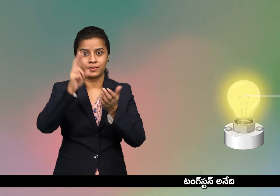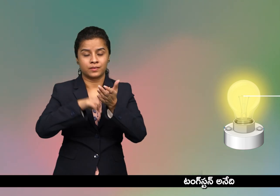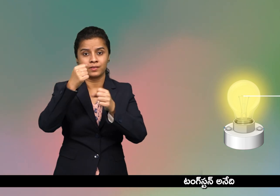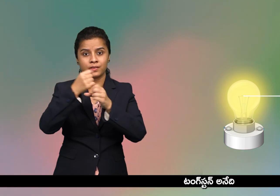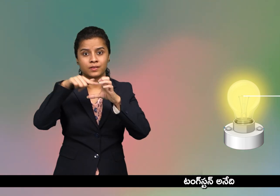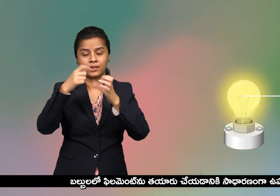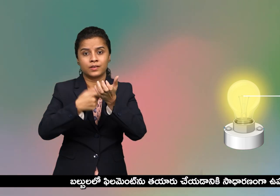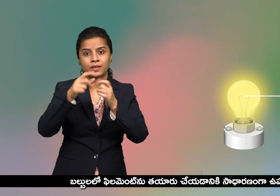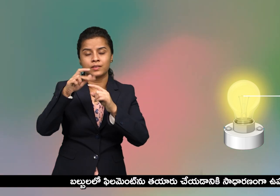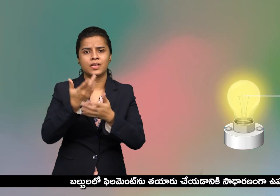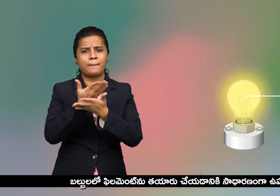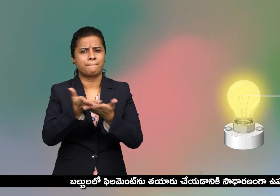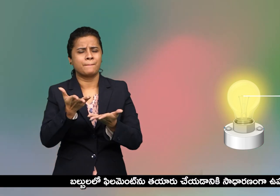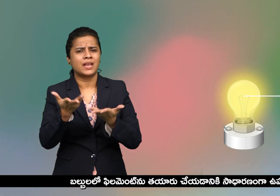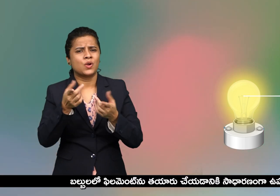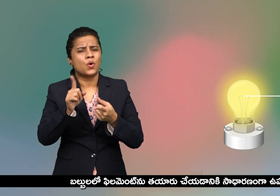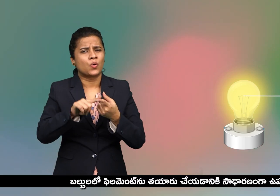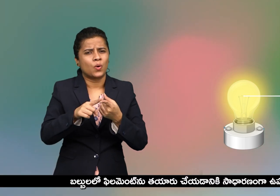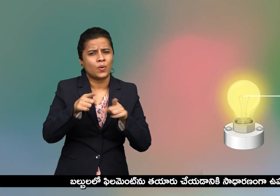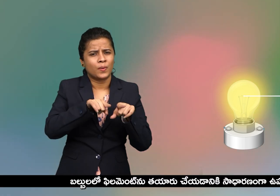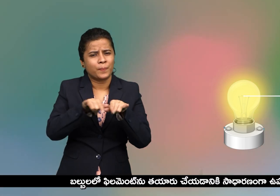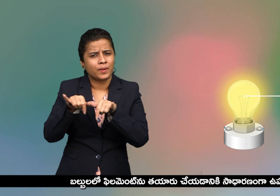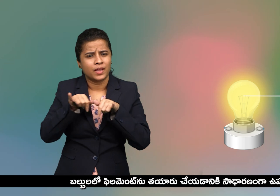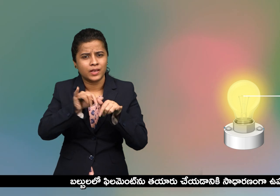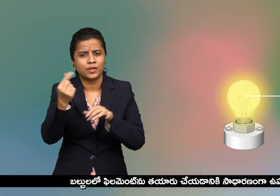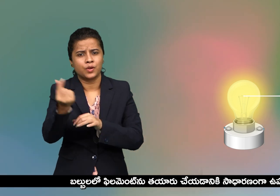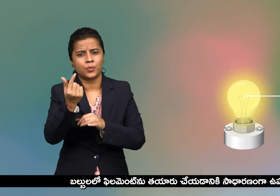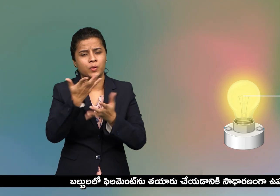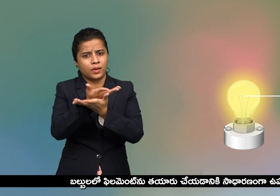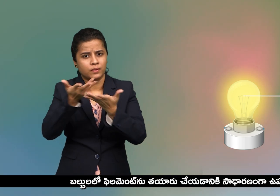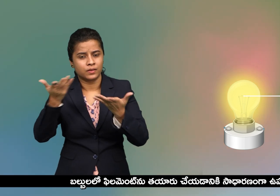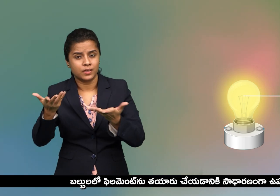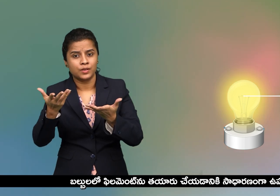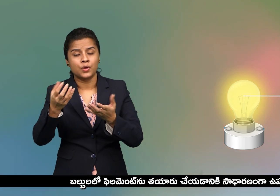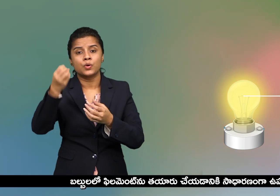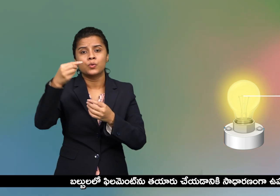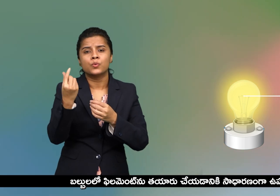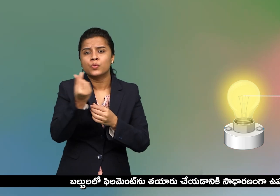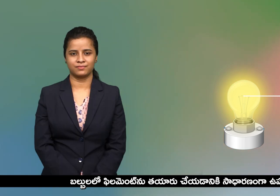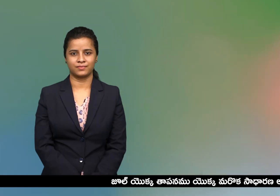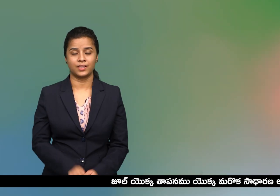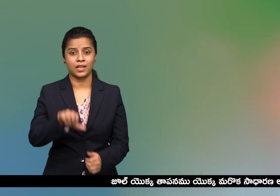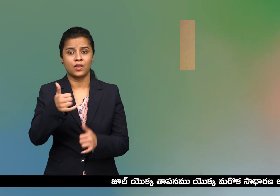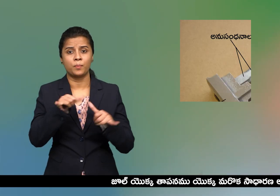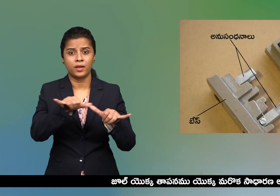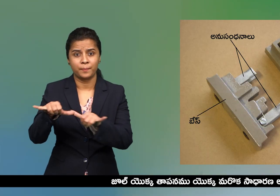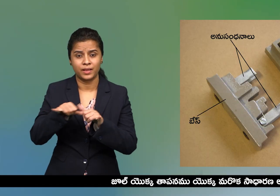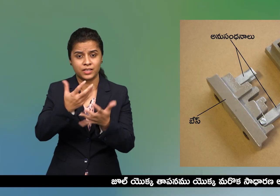టంగ్స్టన్ అనేది బల్బులలో ఫిలమెంట్ను తయారు చేయడానికి సాధారణంగా ఉపయోగించే పదార్థం. జూల్ యొక్క తాపనము